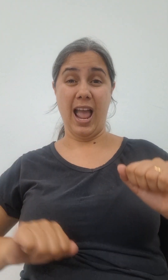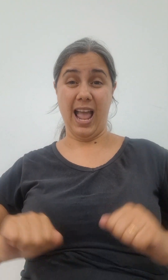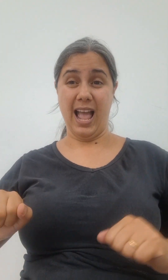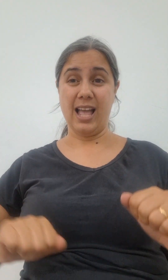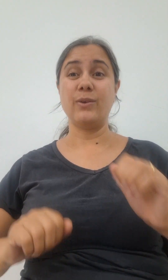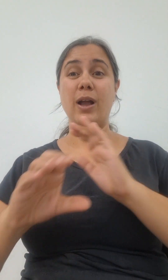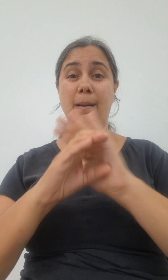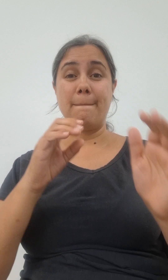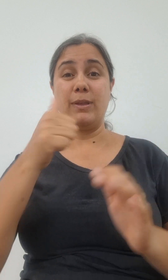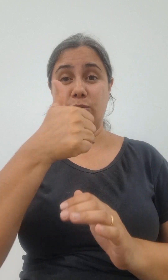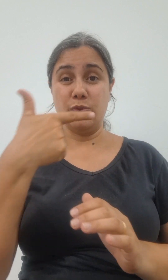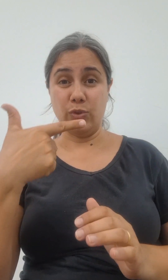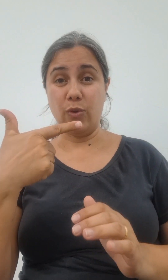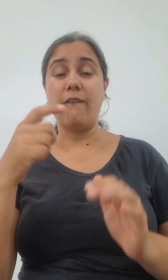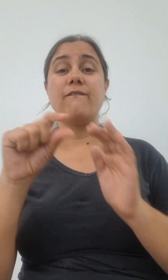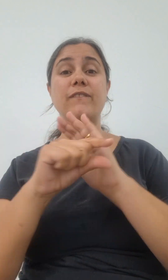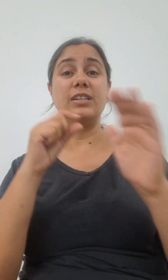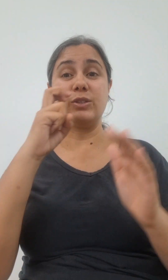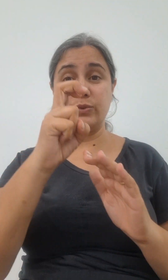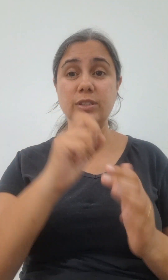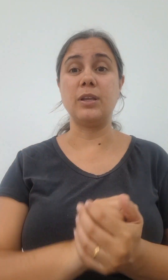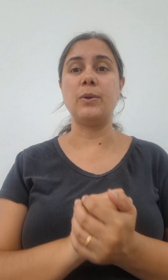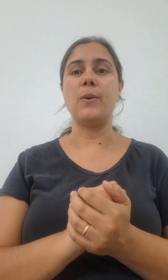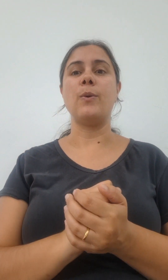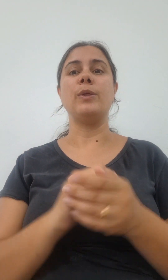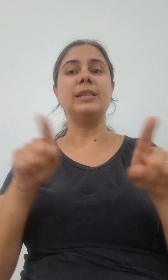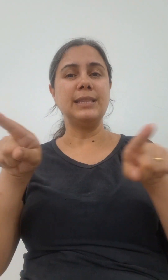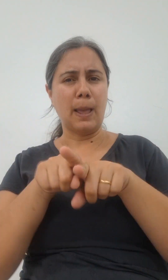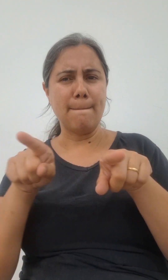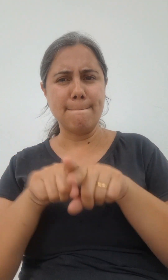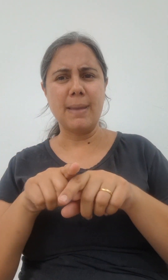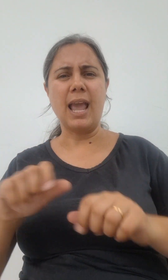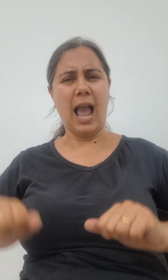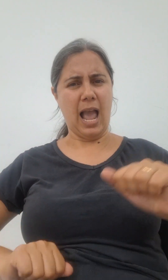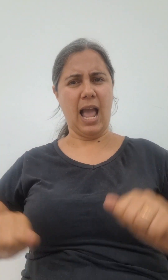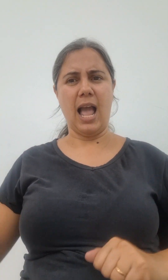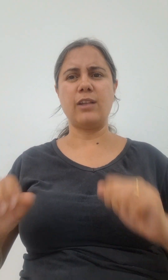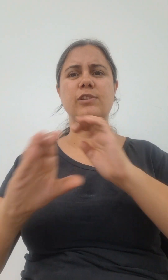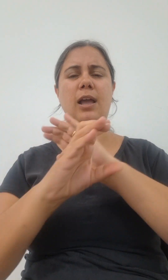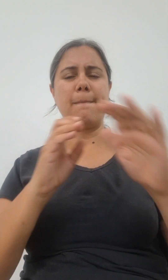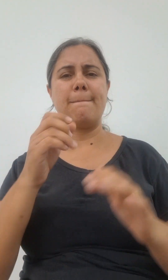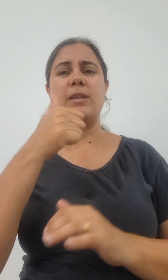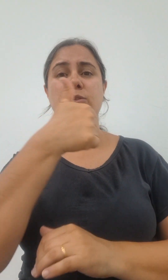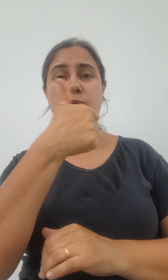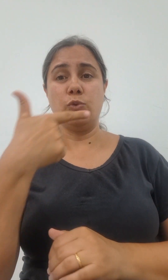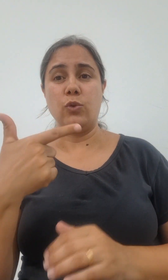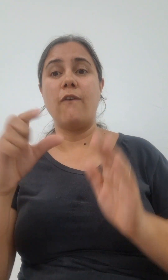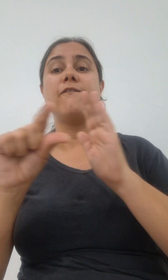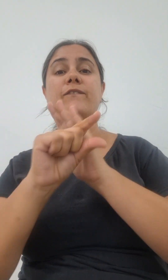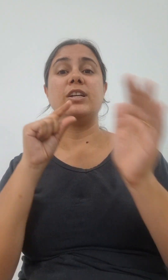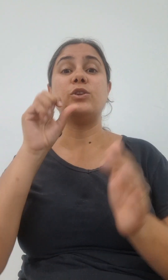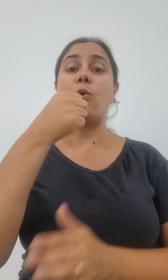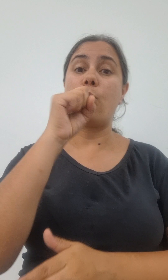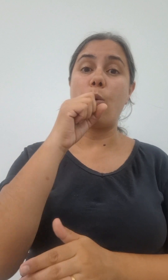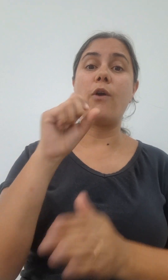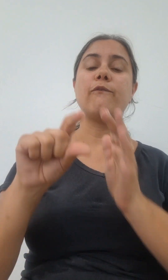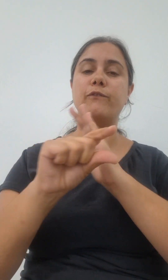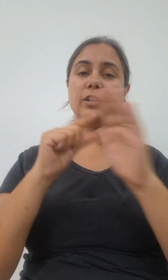incessante a Deus por parte da igreja, pedindo para ele. Está lá em Atos, capítulo 12, versículo 15.